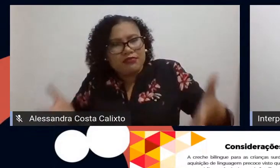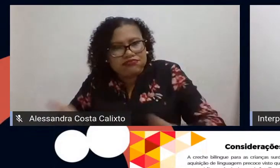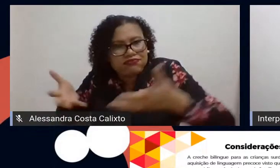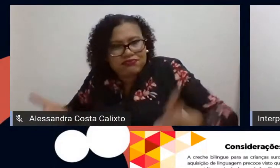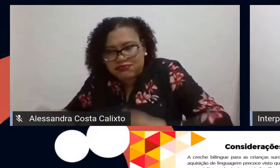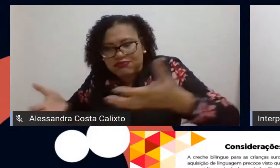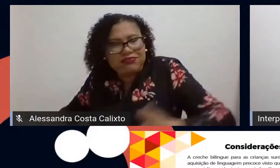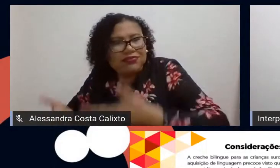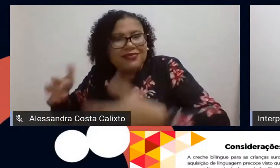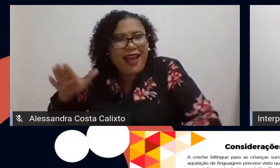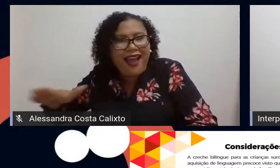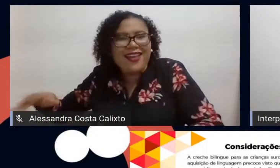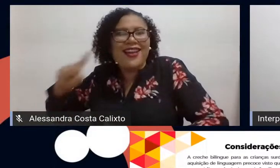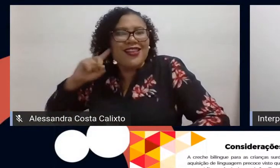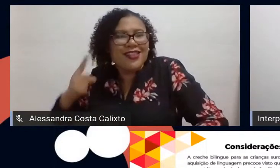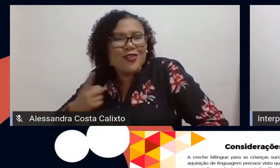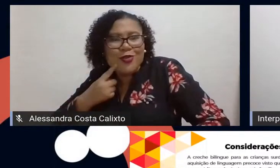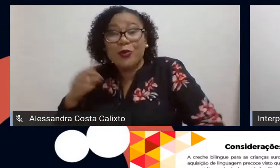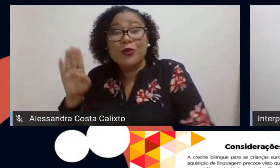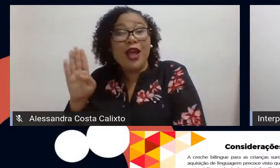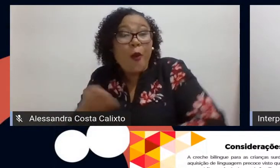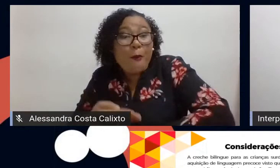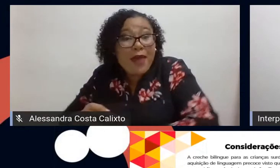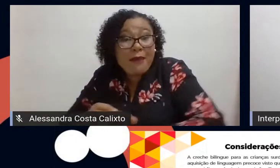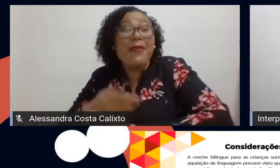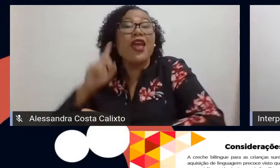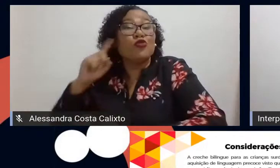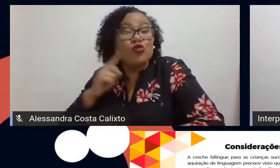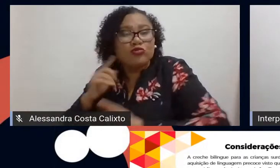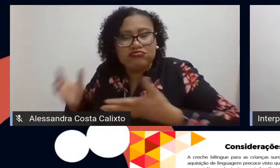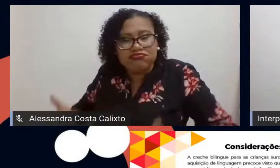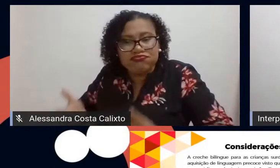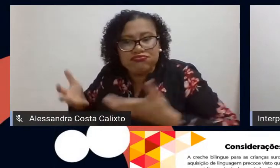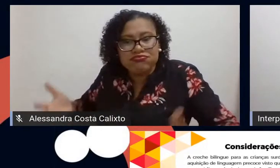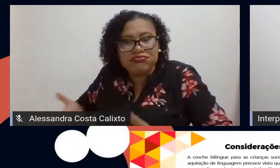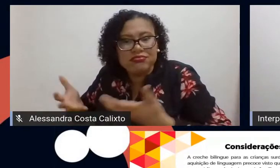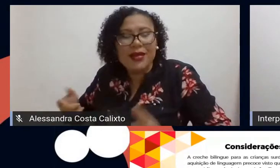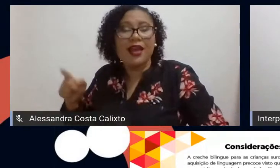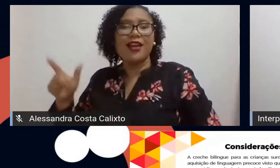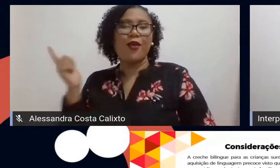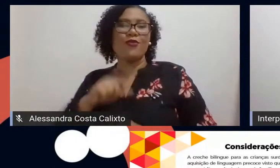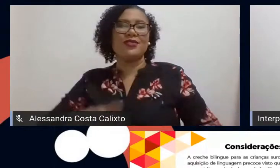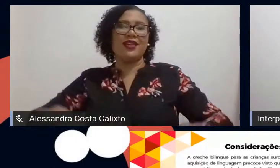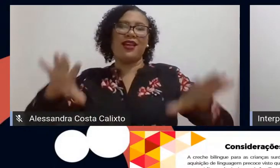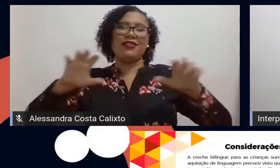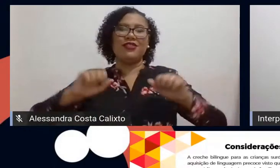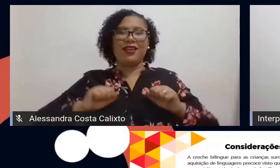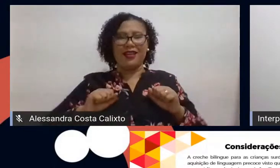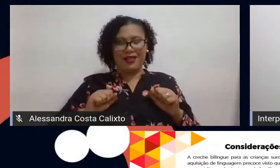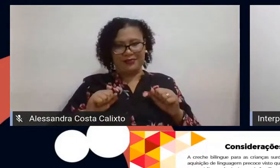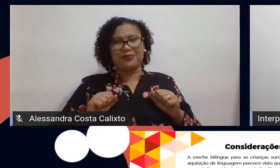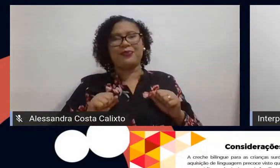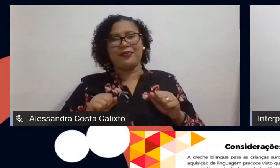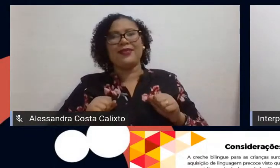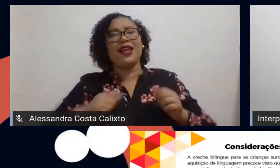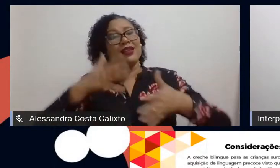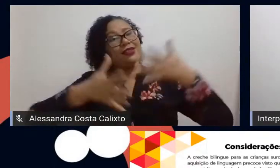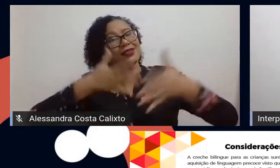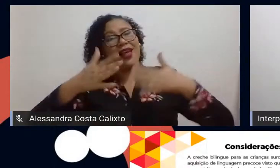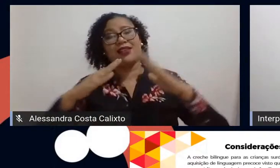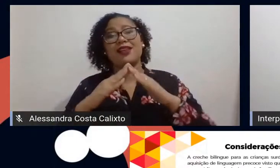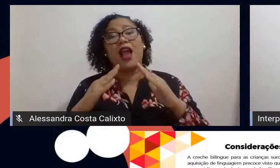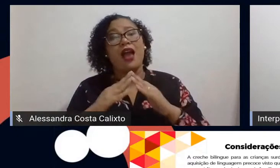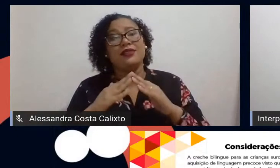a facilitar essa aprendizagem da Libras, da língua de sinais pro sujeito surto, porque esse bebê, ele precisa de